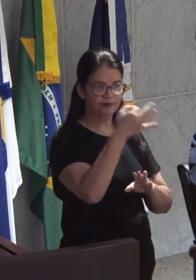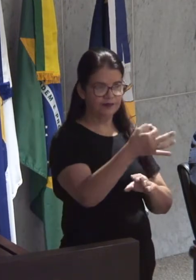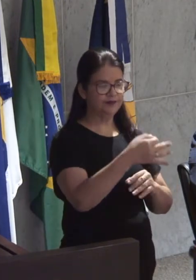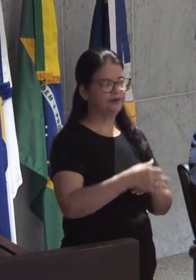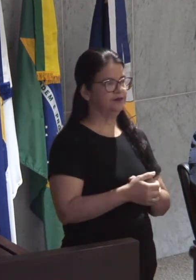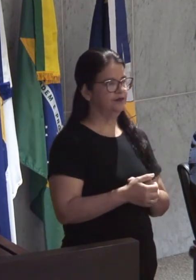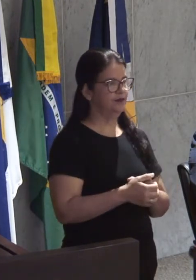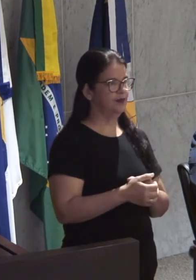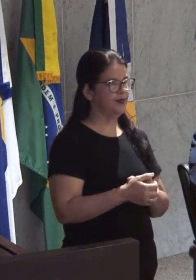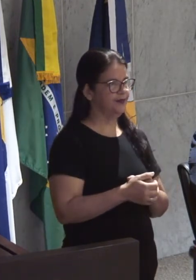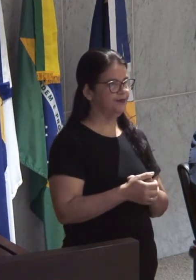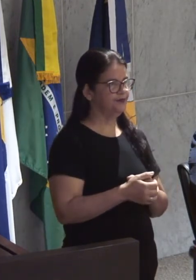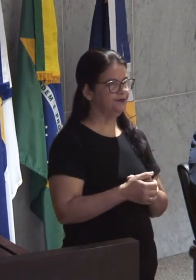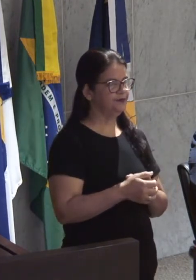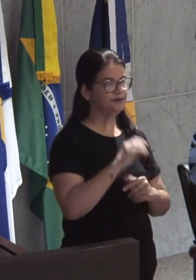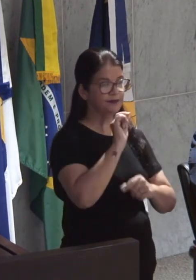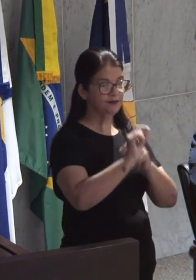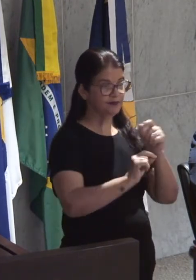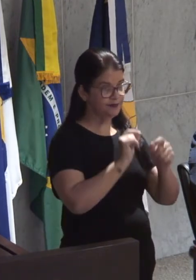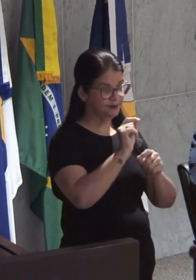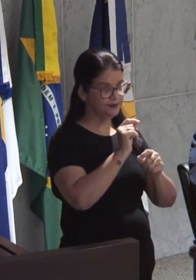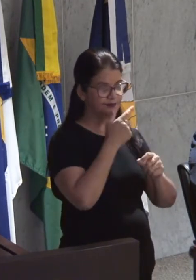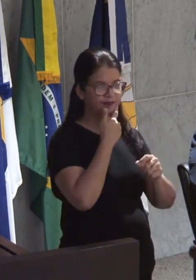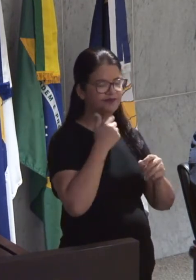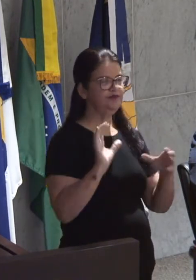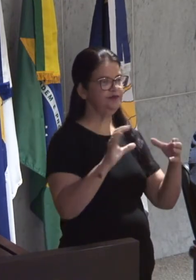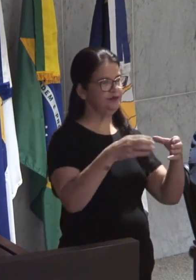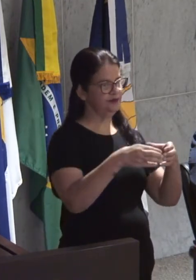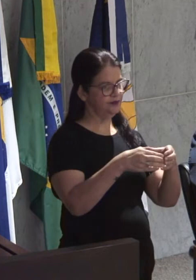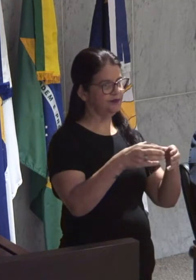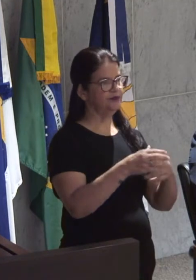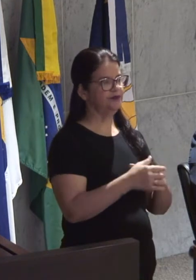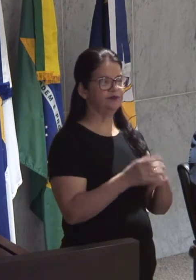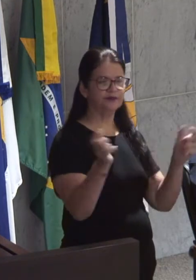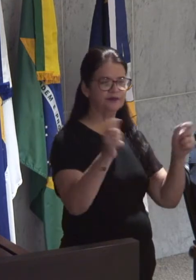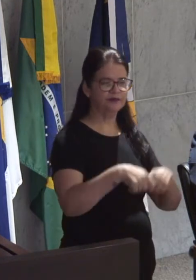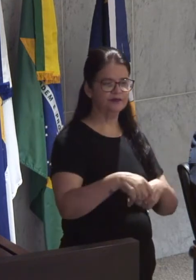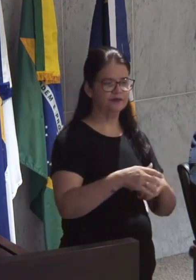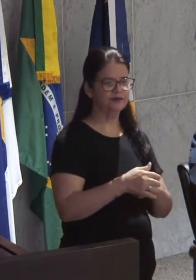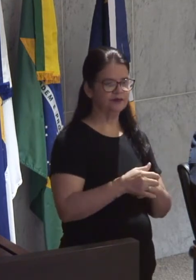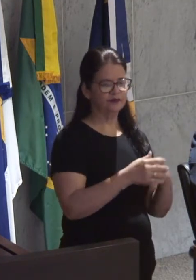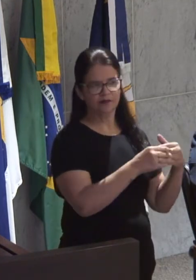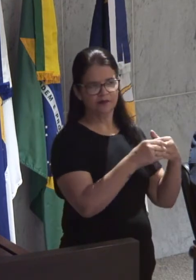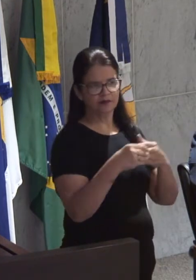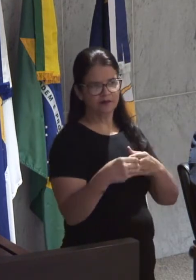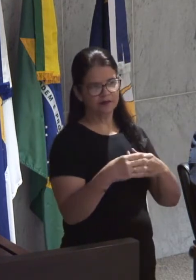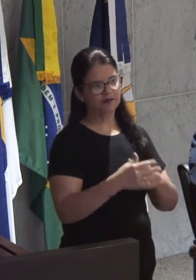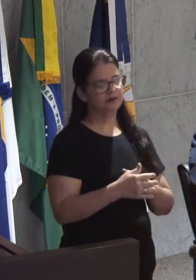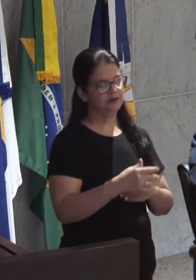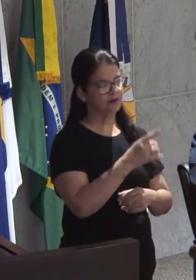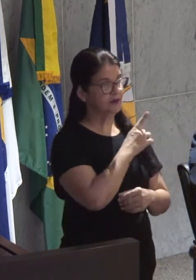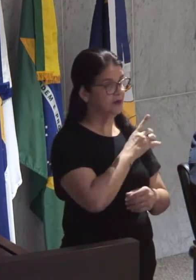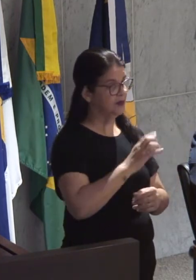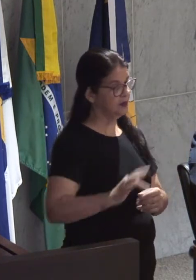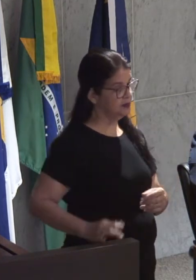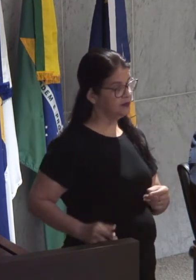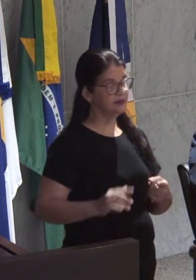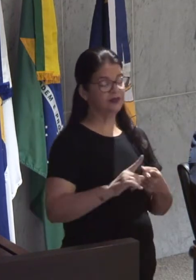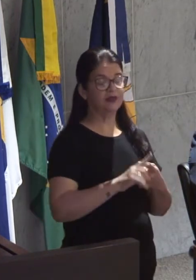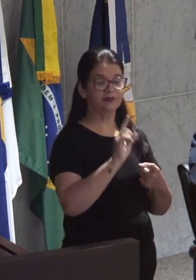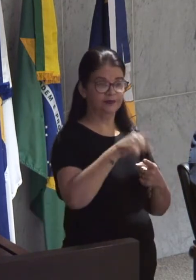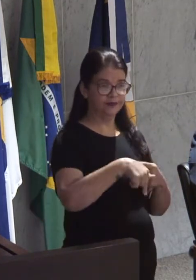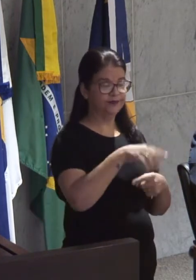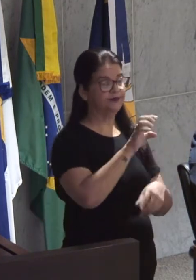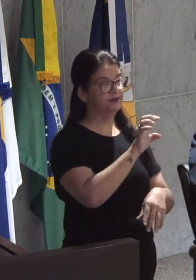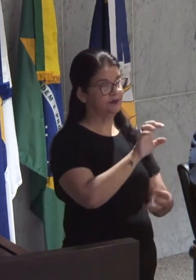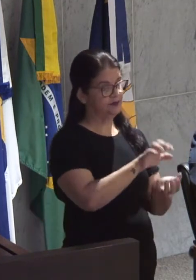sugestão de que esta comissão possa encaminhar aos deputados federais aqui de